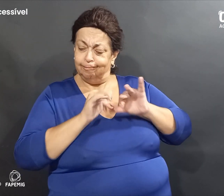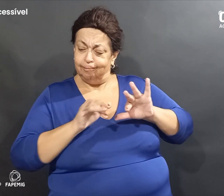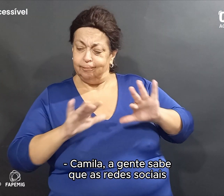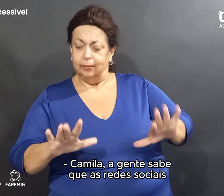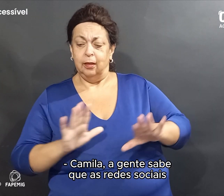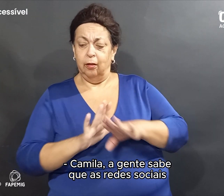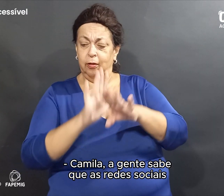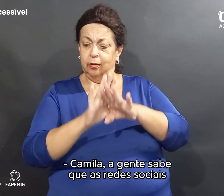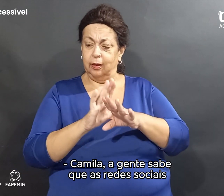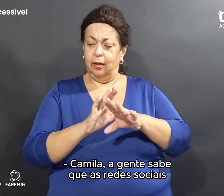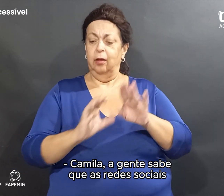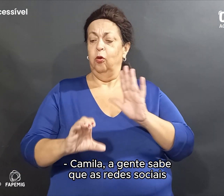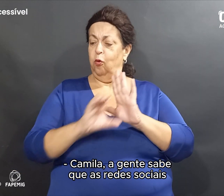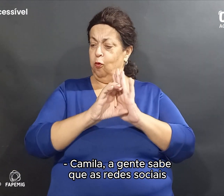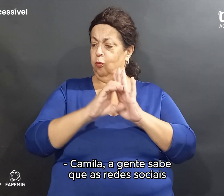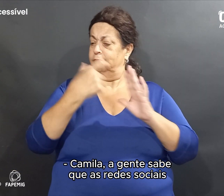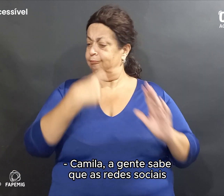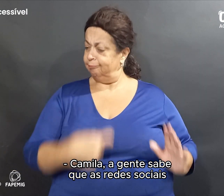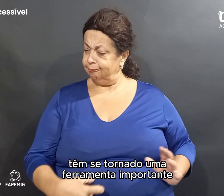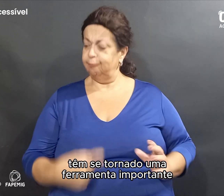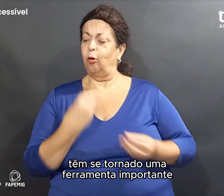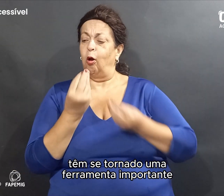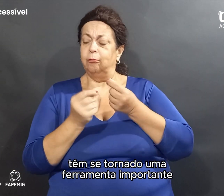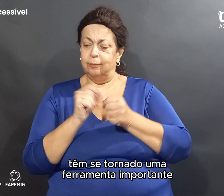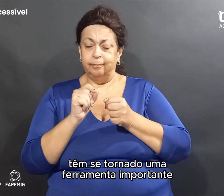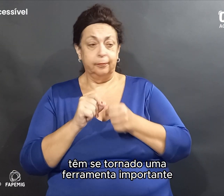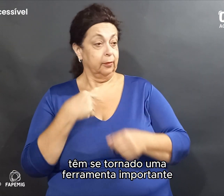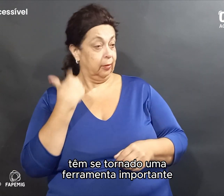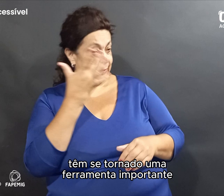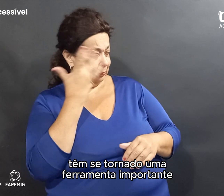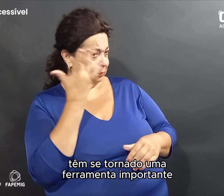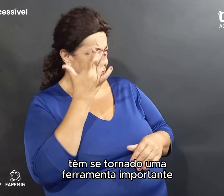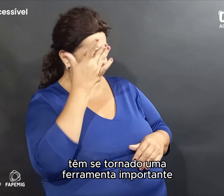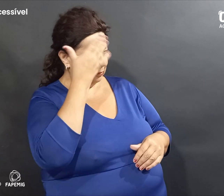cidadãos. Camila, a gente sabe que as redes sociais têm se tornado uma